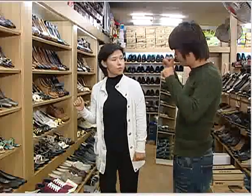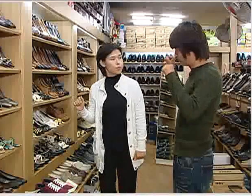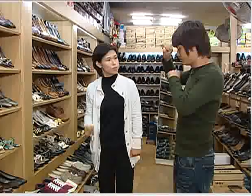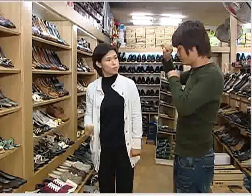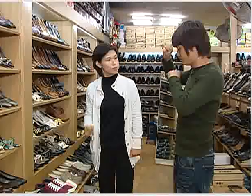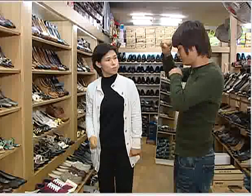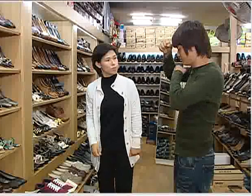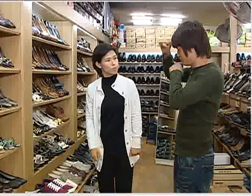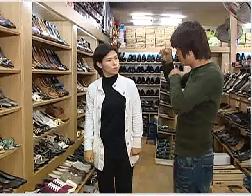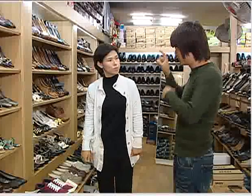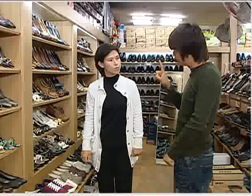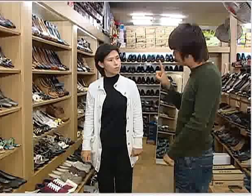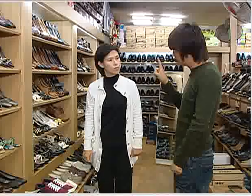이 운동화는 어때요?